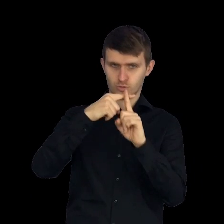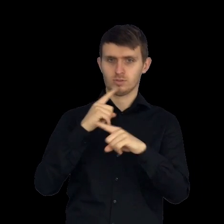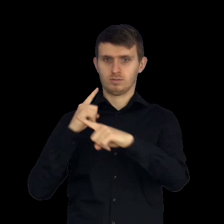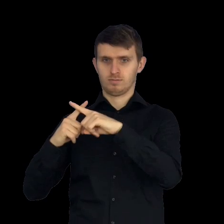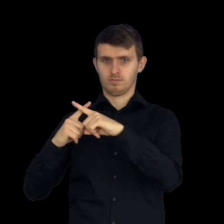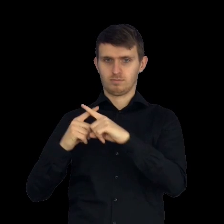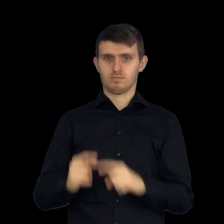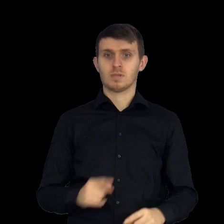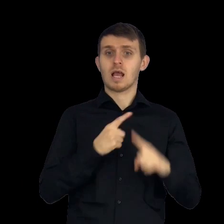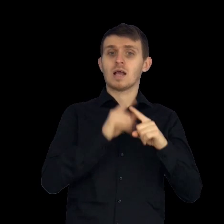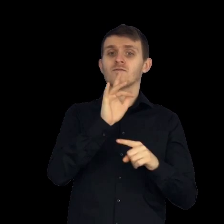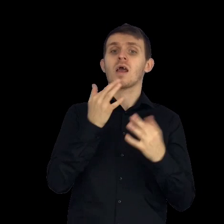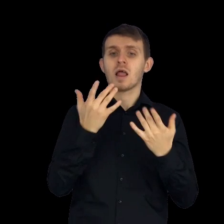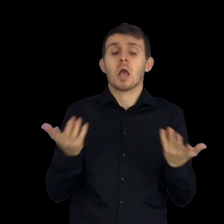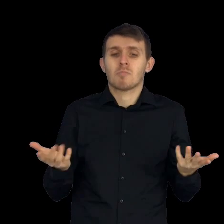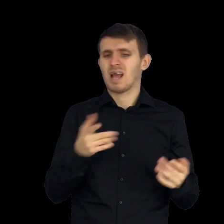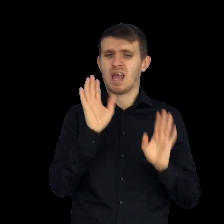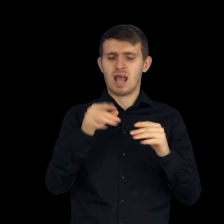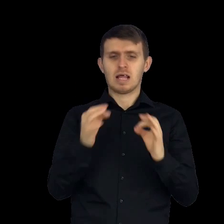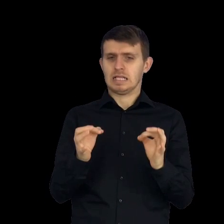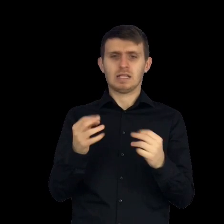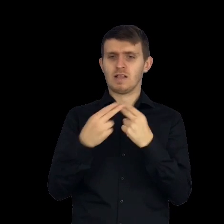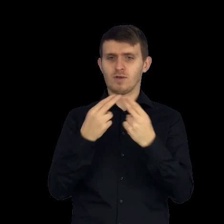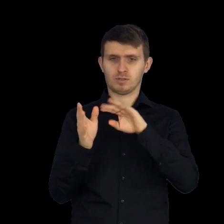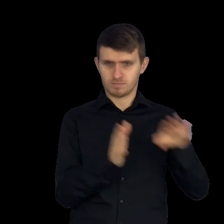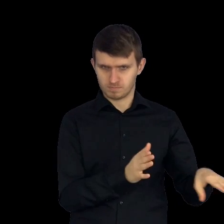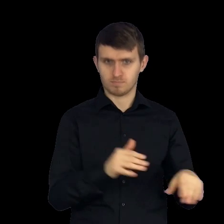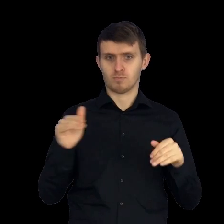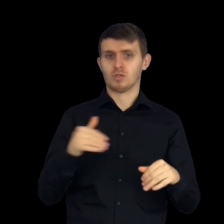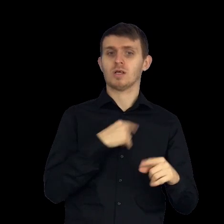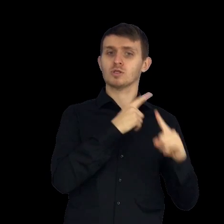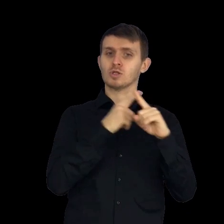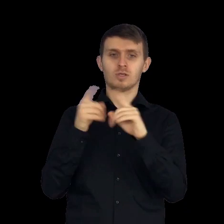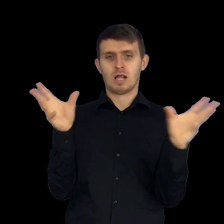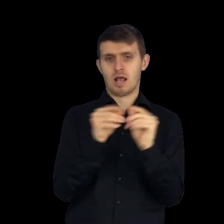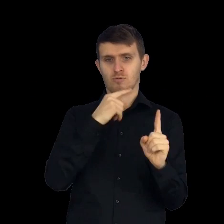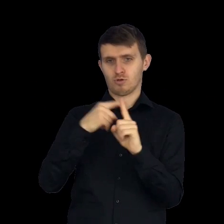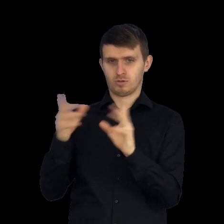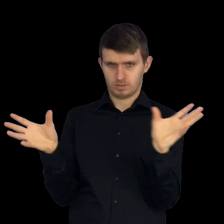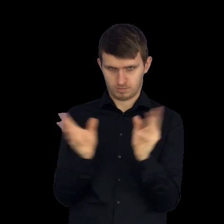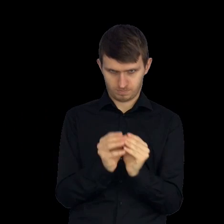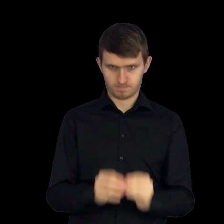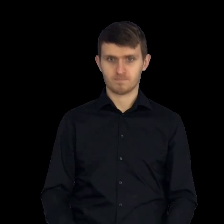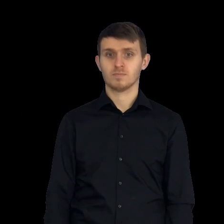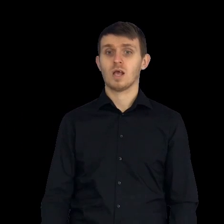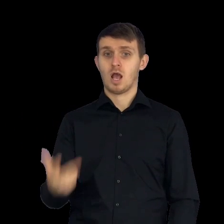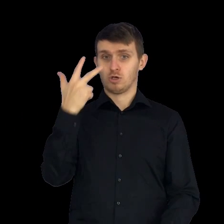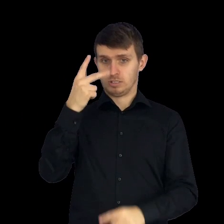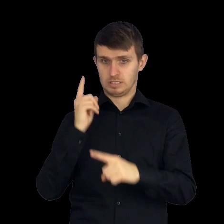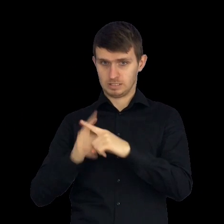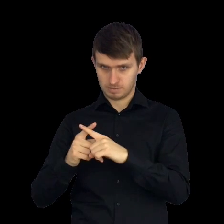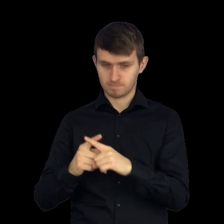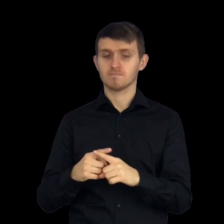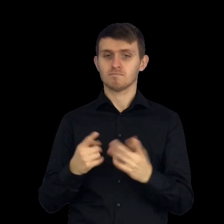x, a więc x plus x. Nie znamy wartości i x, ale to bez znaczenia. Możemy dodawać x.